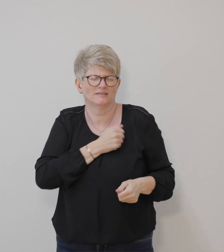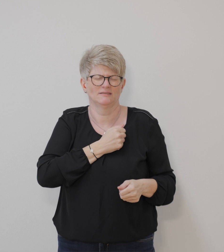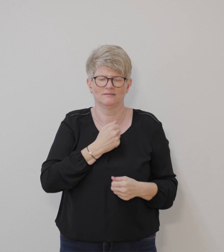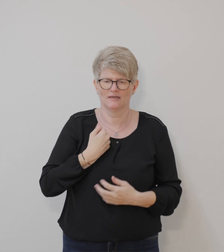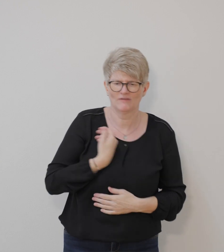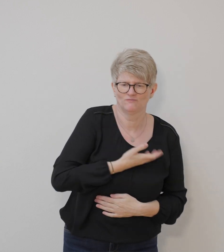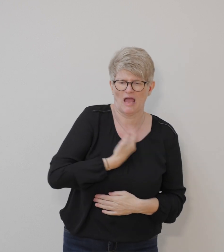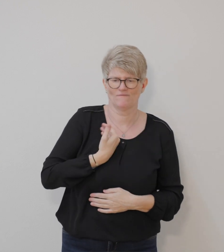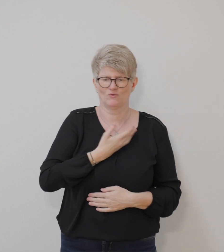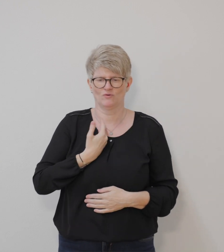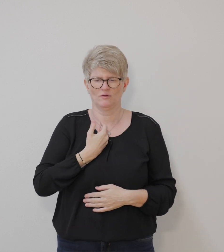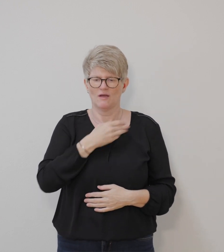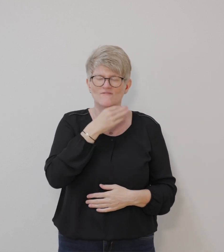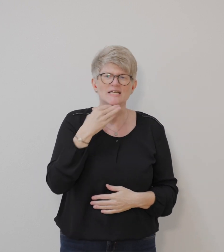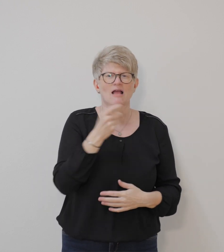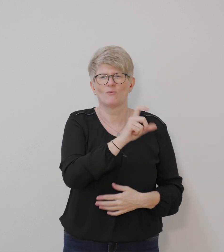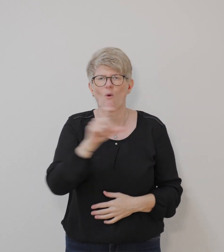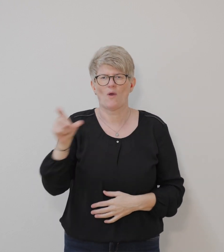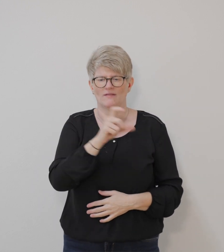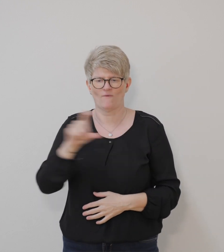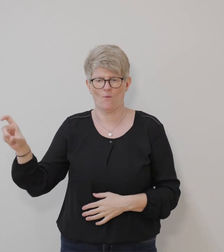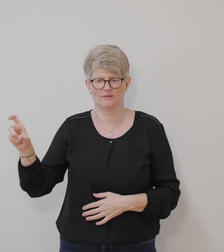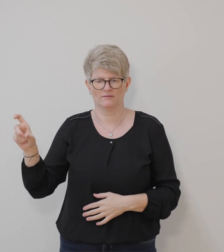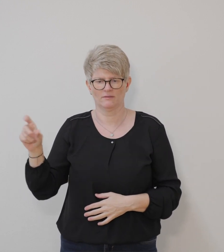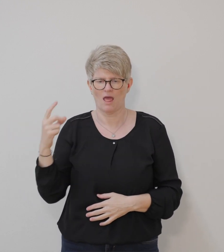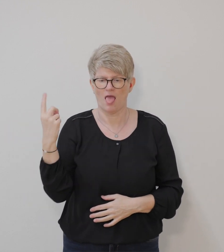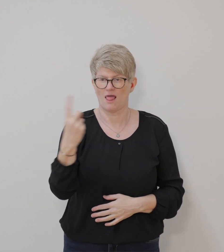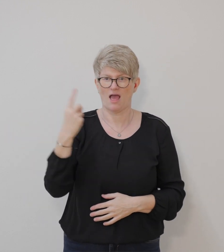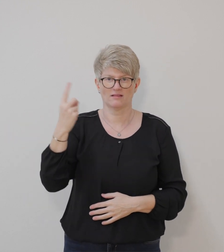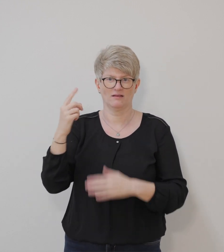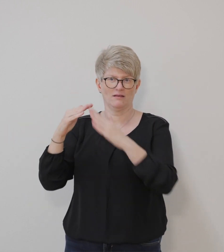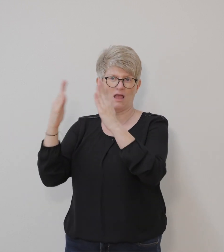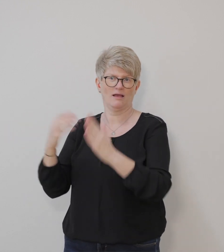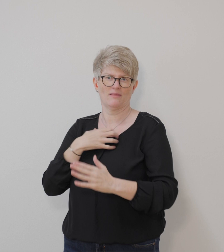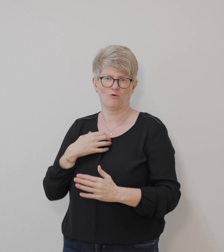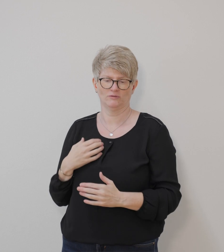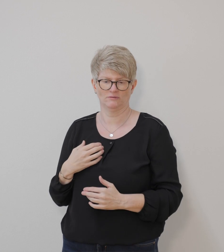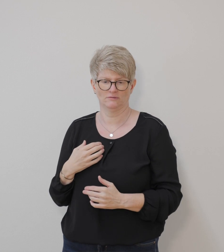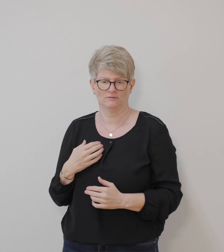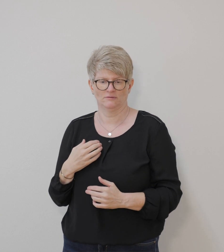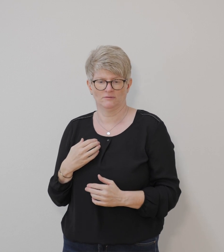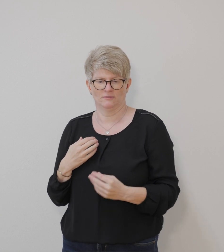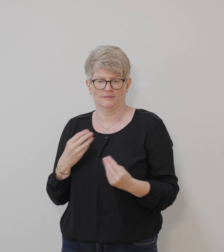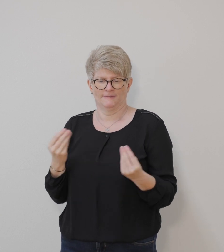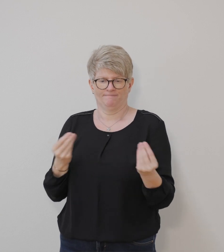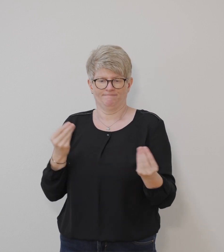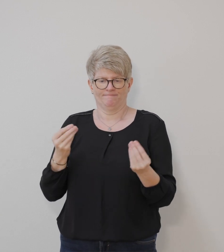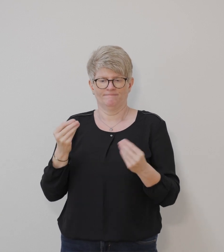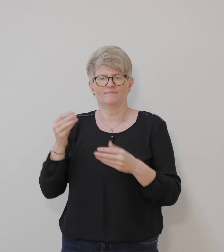verbringen. Auch auf den Intensivstationen können ihre Angehörigen nicht bei ihnen